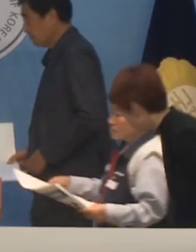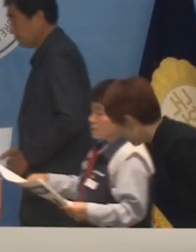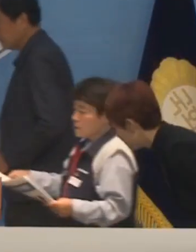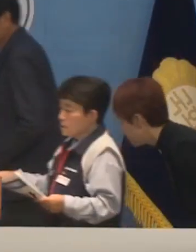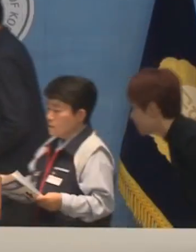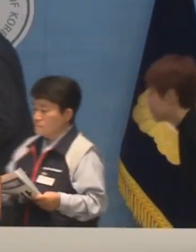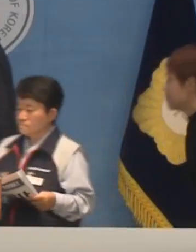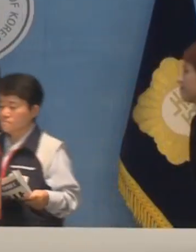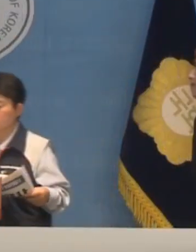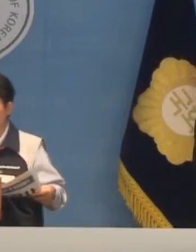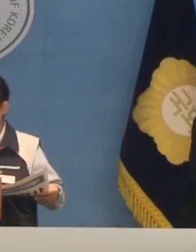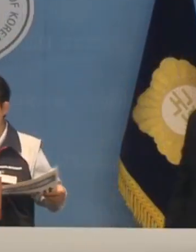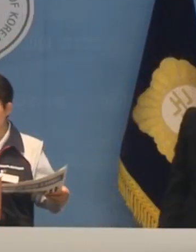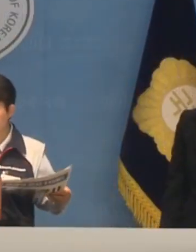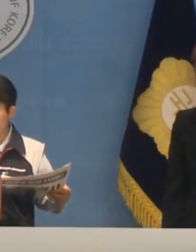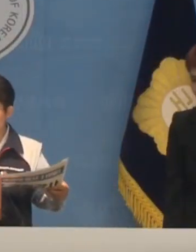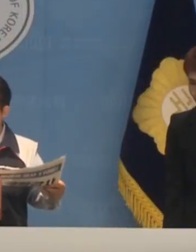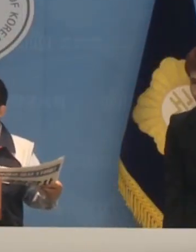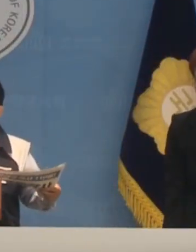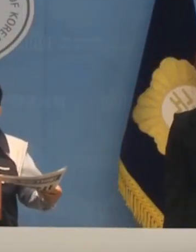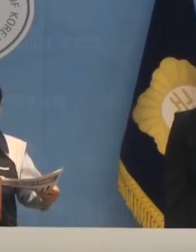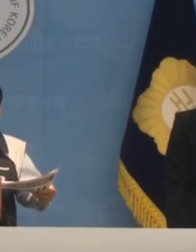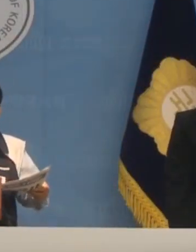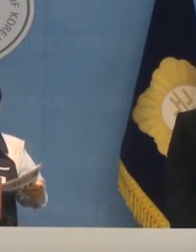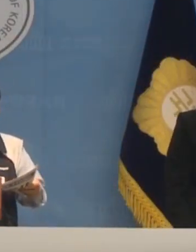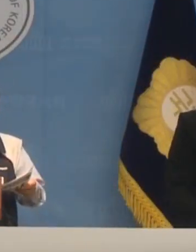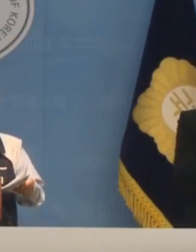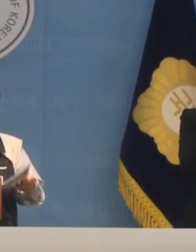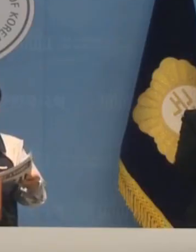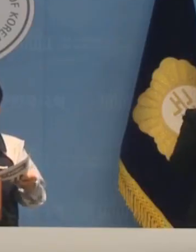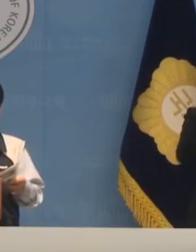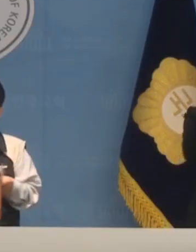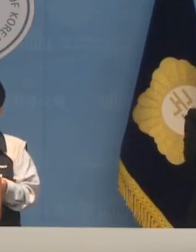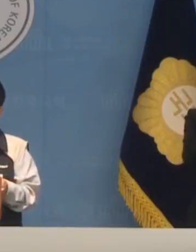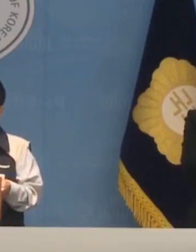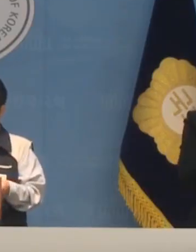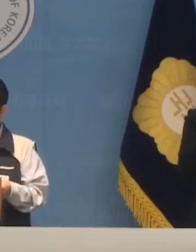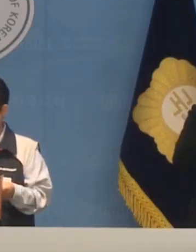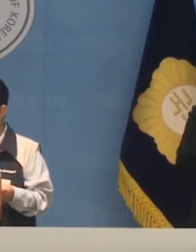꼭 증인으로 채택해 주시기 바랍니다.